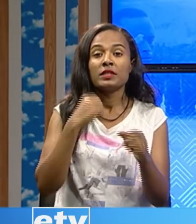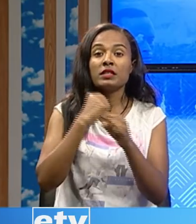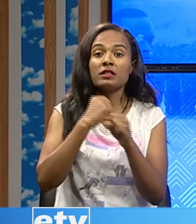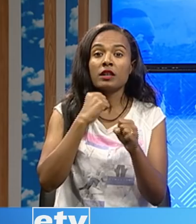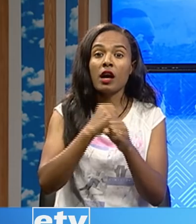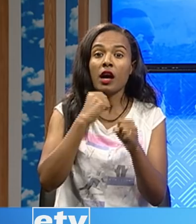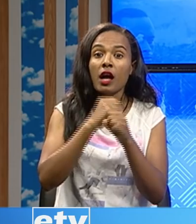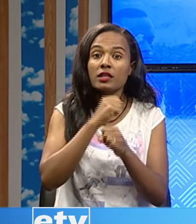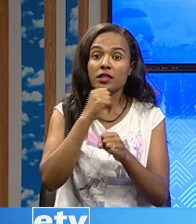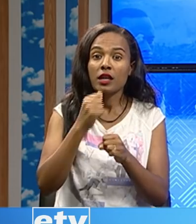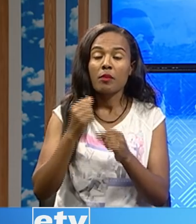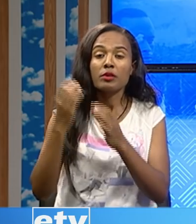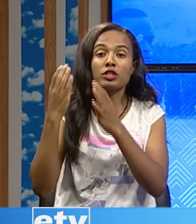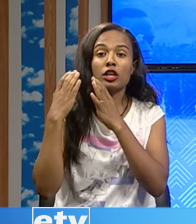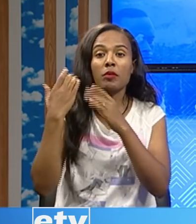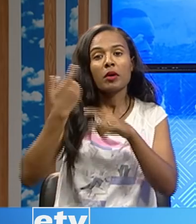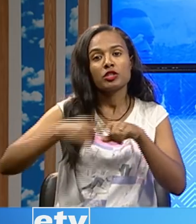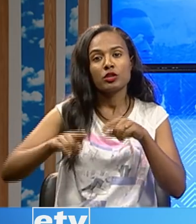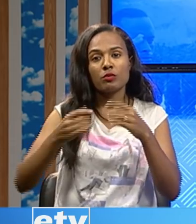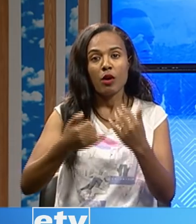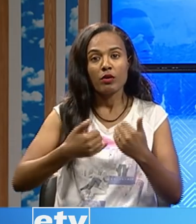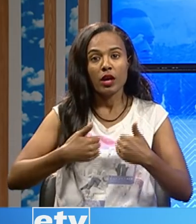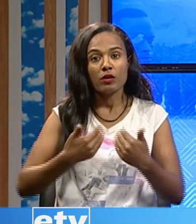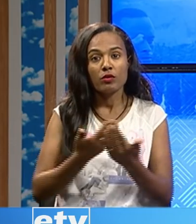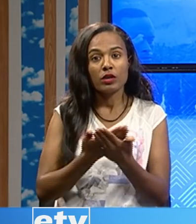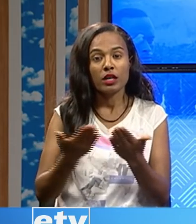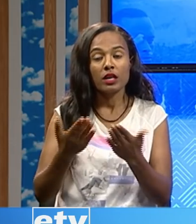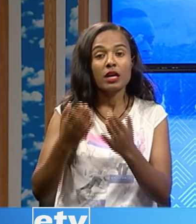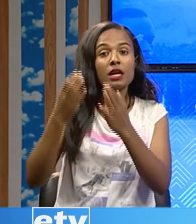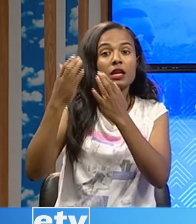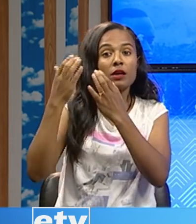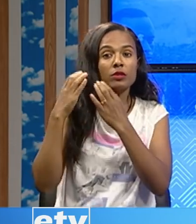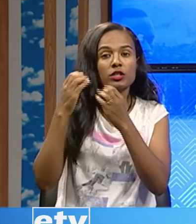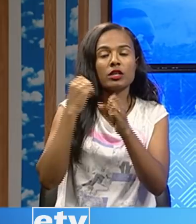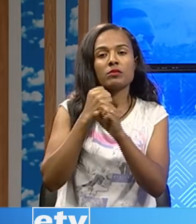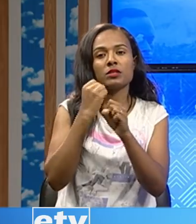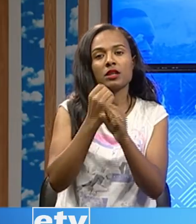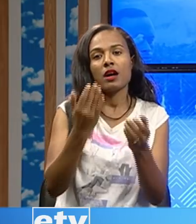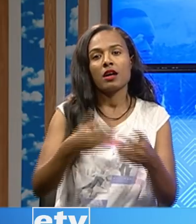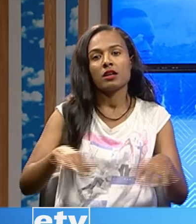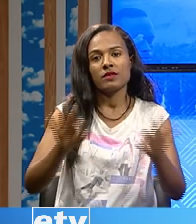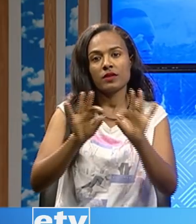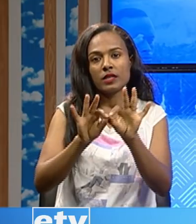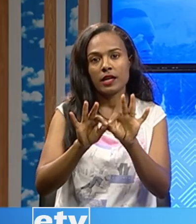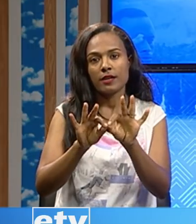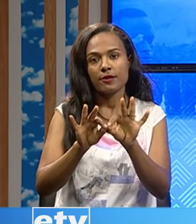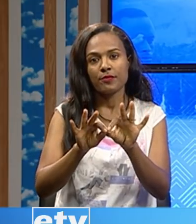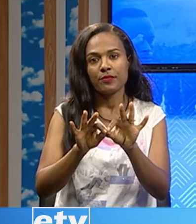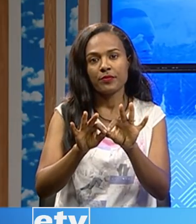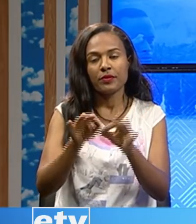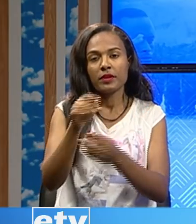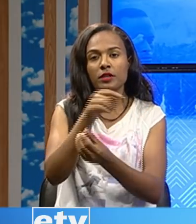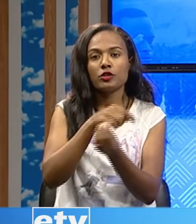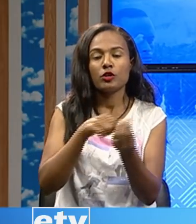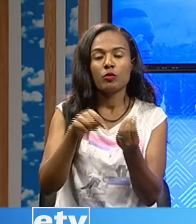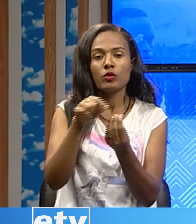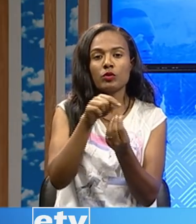ስራዎቻችንን ካልሰራ መሸከም አንችልም አሁን ያለው ነገር ተሸክመን መሄድ ለመሸከም ስራ ያስፈልጋል ሰሞኑን